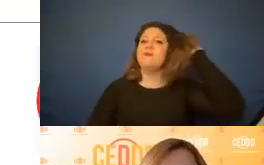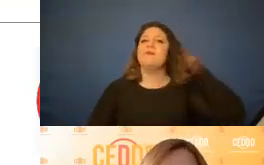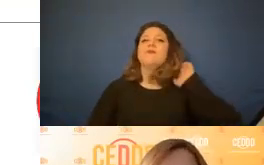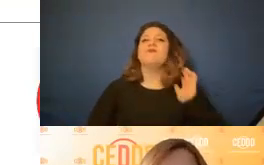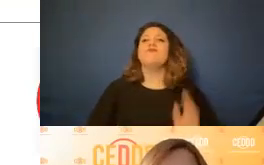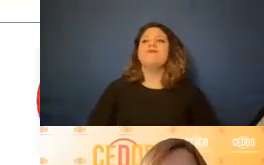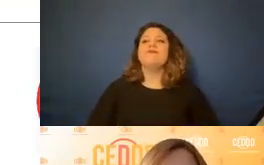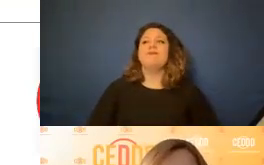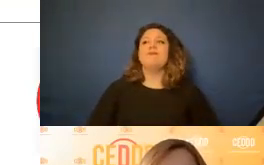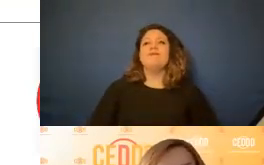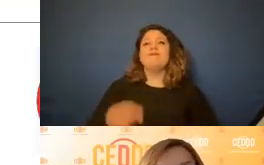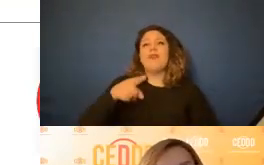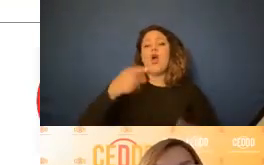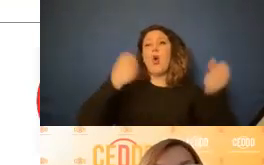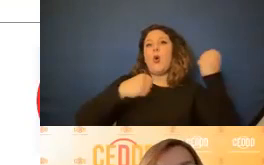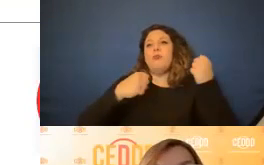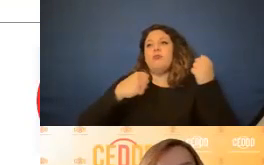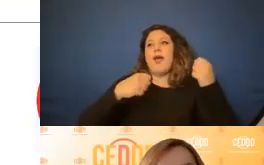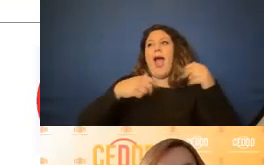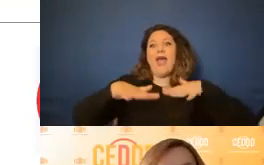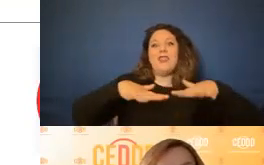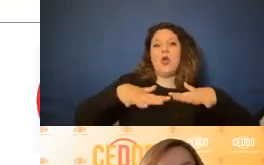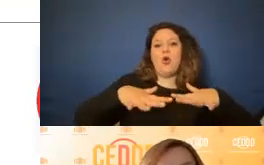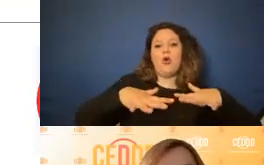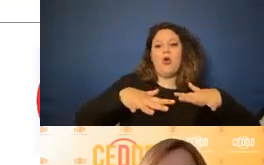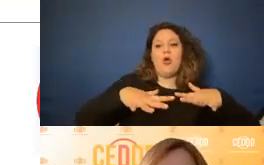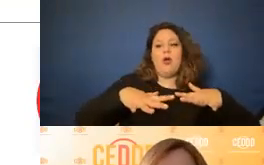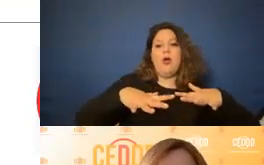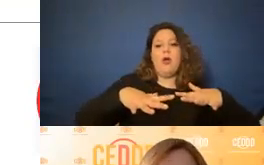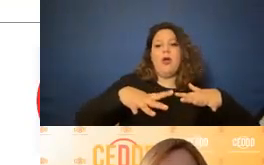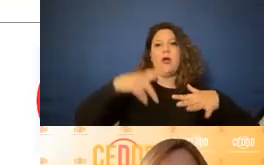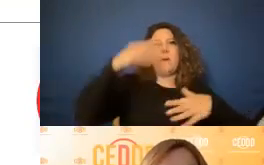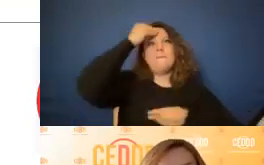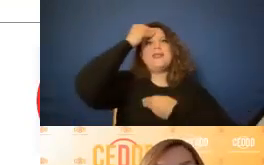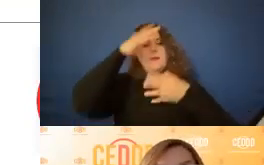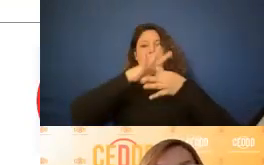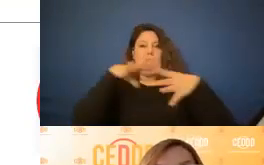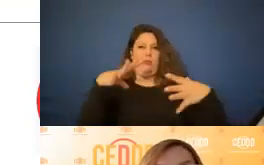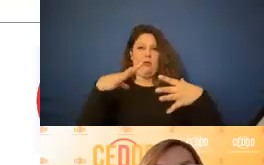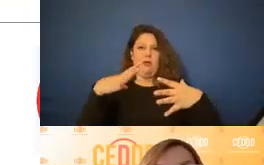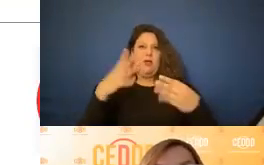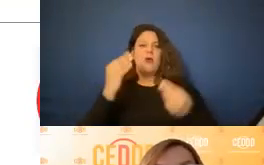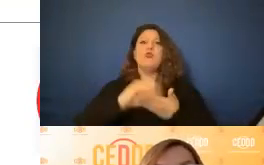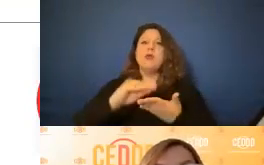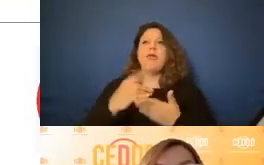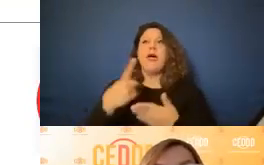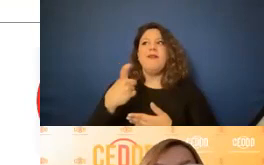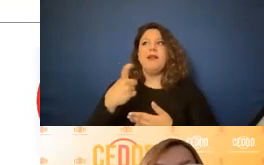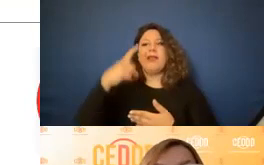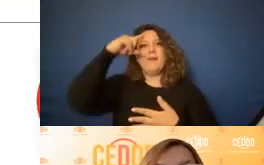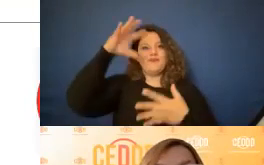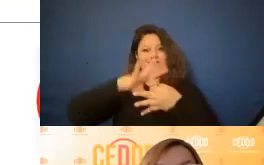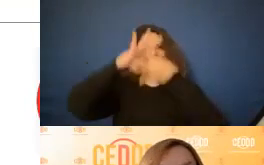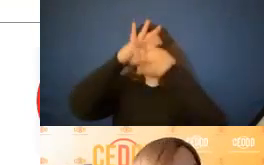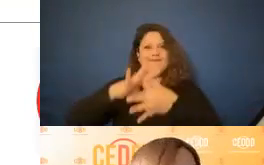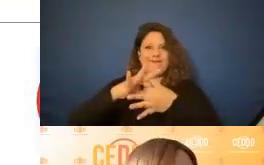emoción, necesita encontrar sentido a lo que le está pasando, necesita estar acompañado y hacerle ver que realmente lo que está